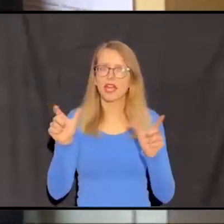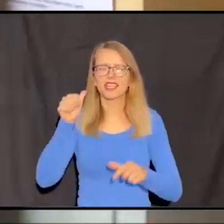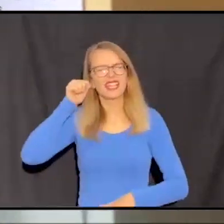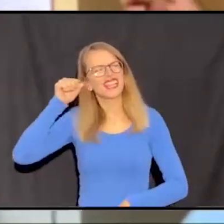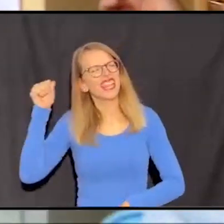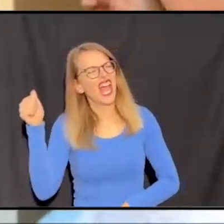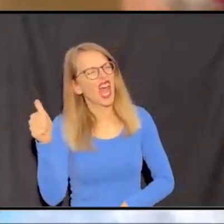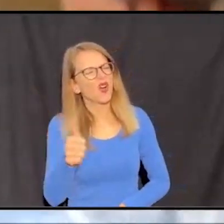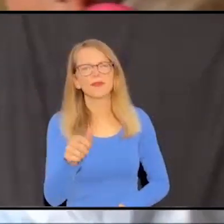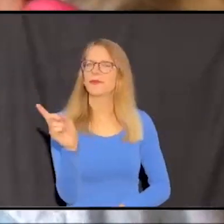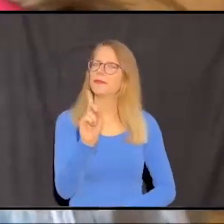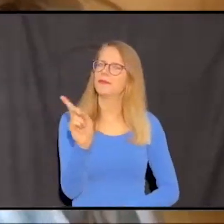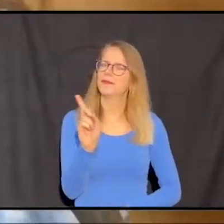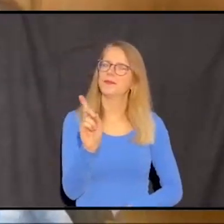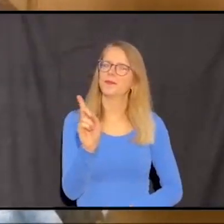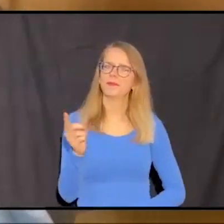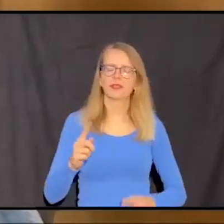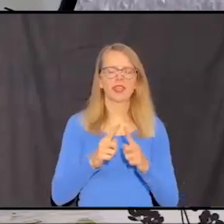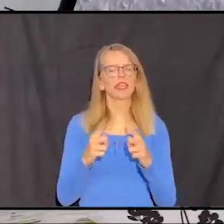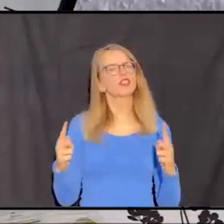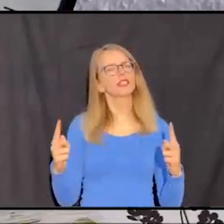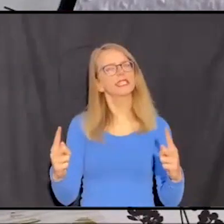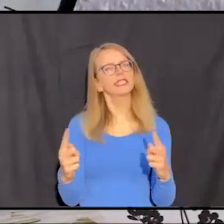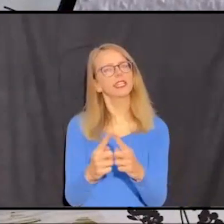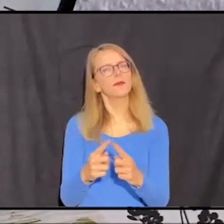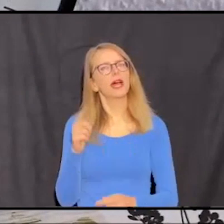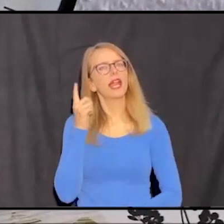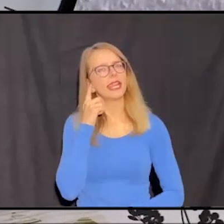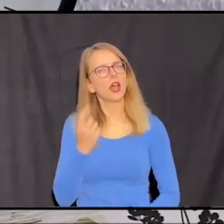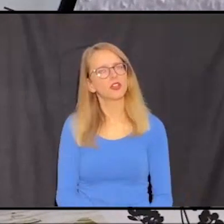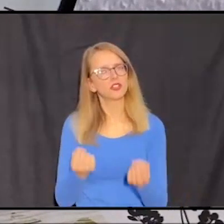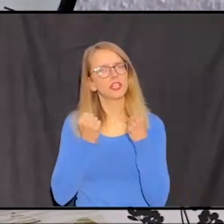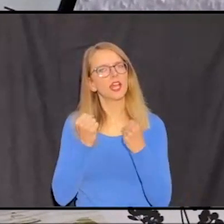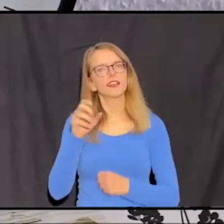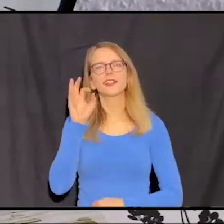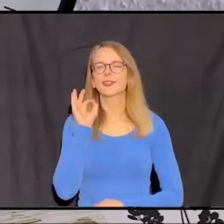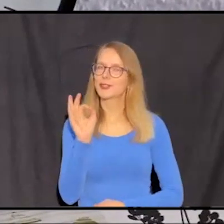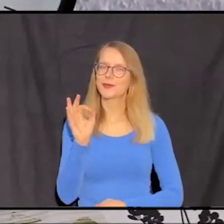feierlichkeiten sollten den anderen hausbewohnern vorher angezeigt werden